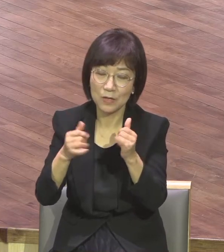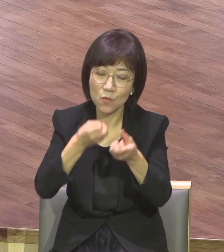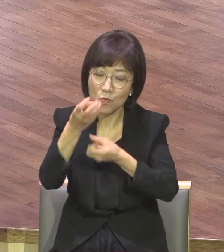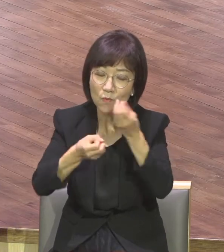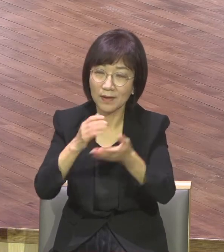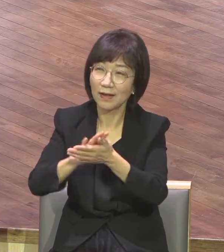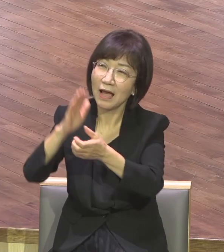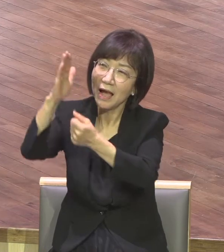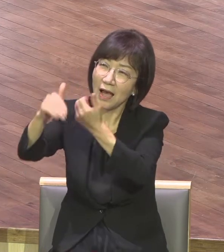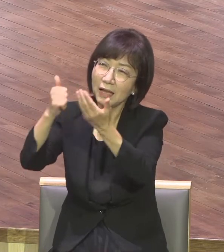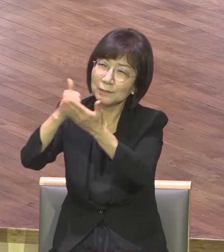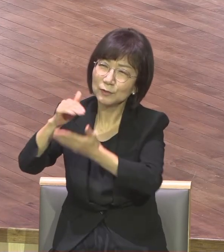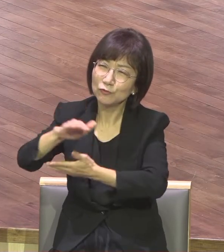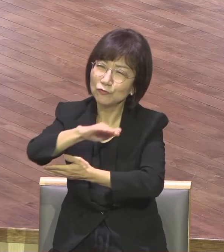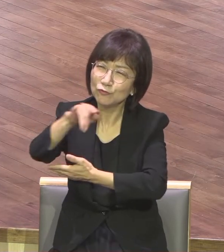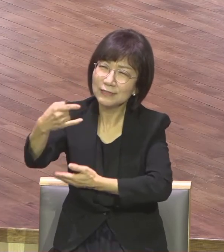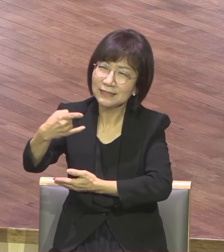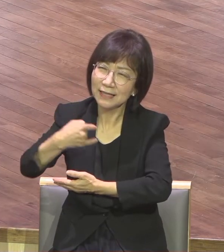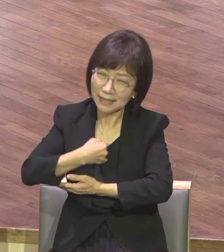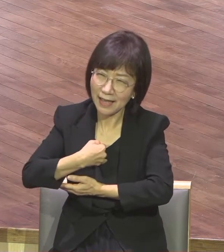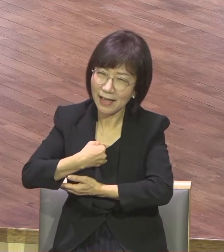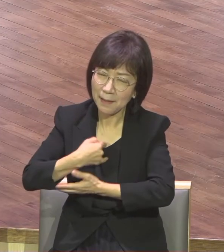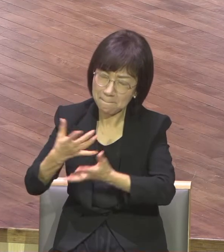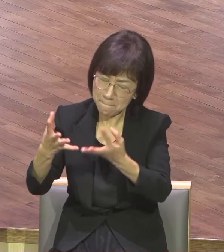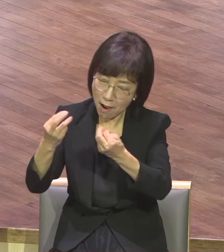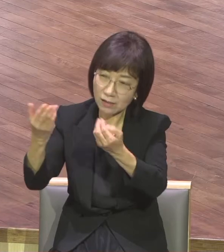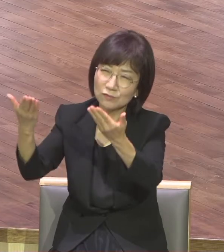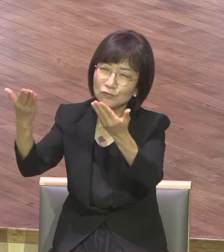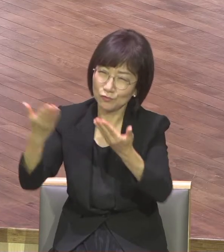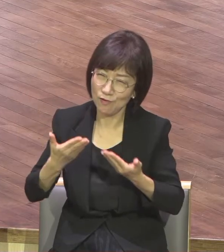그러나 하나만 꼭 더 주십시오.